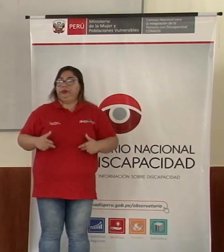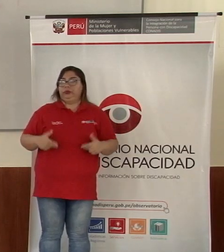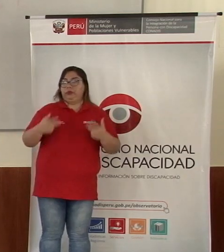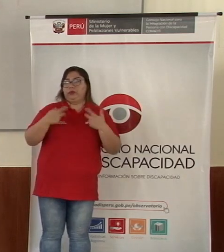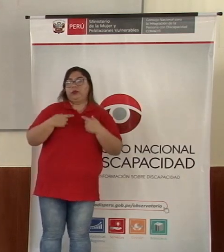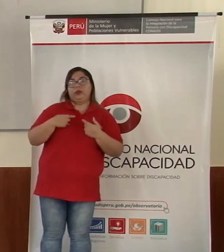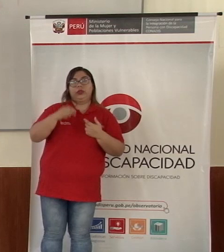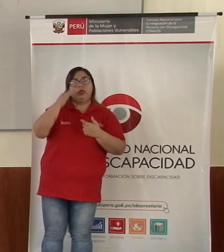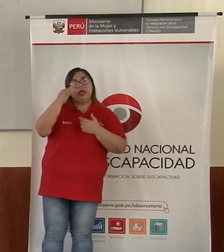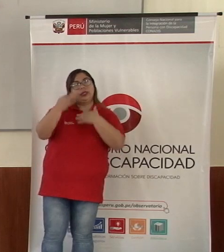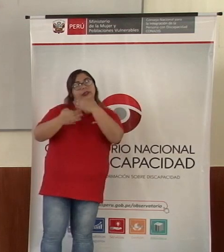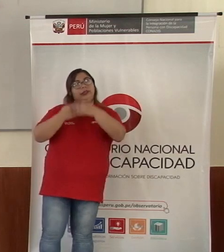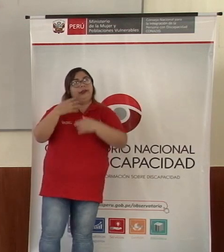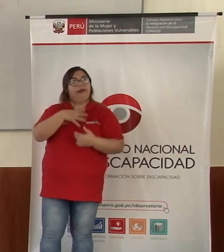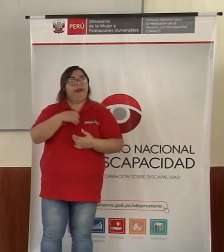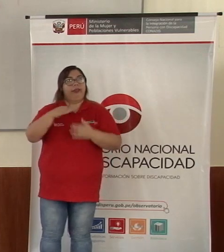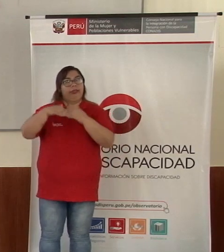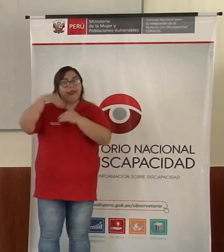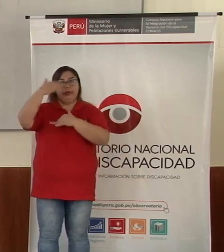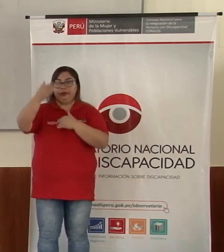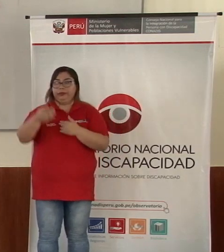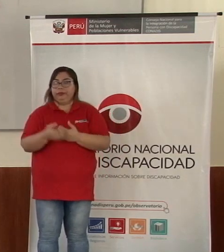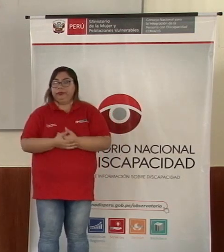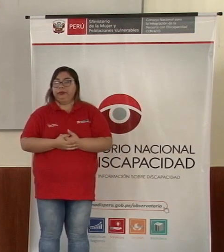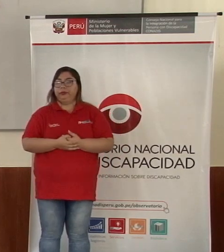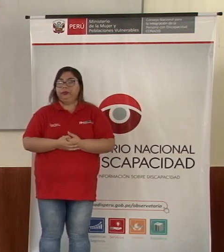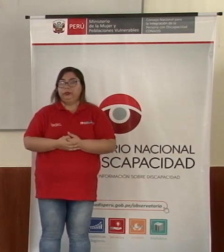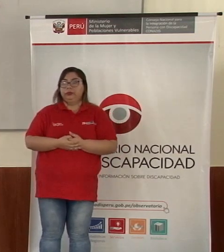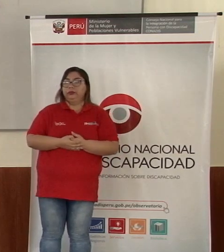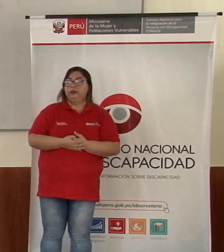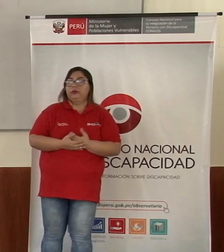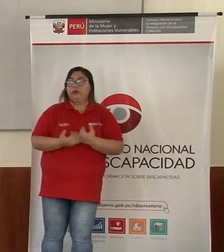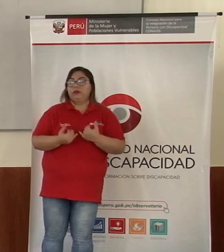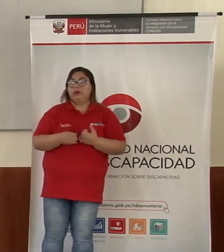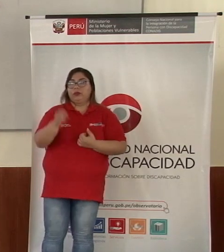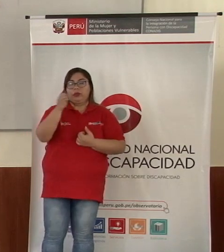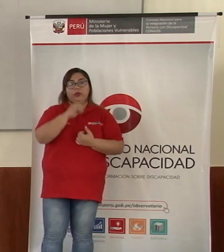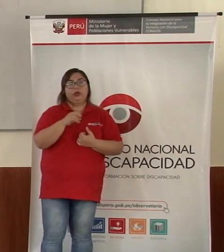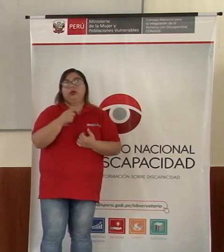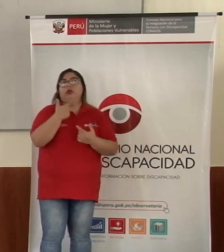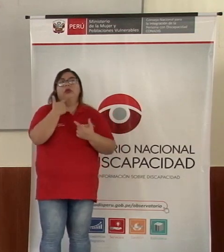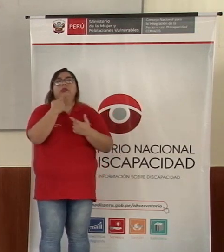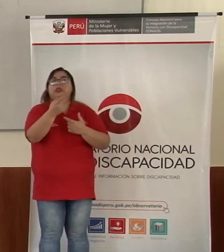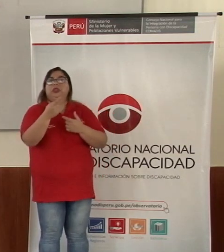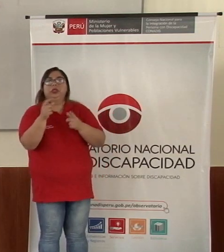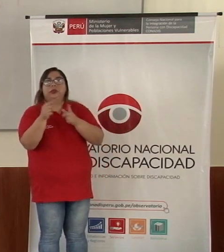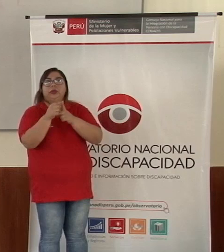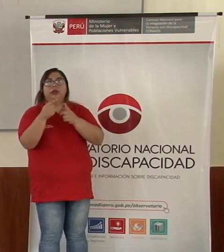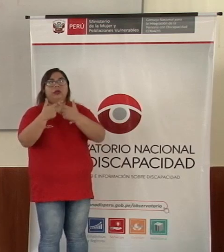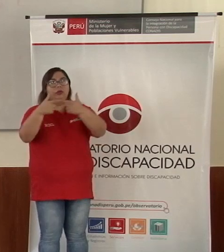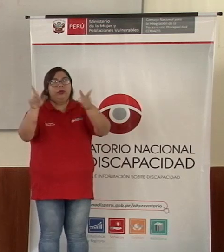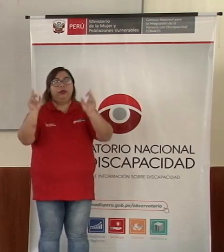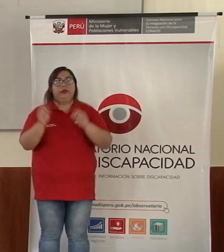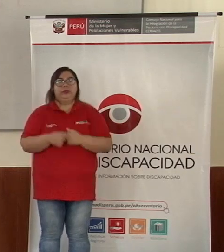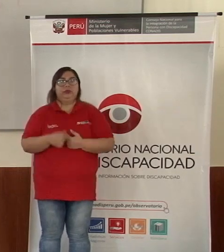llamémosle tercera edad, la última etapa de la vida, llamémosle como queramos. Pero yo dudo pues que una persona